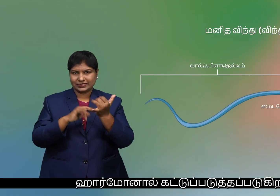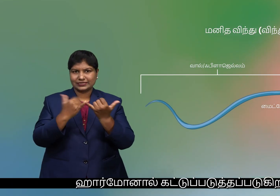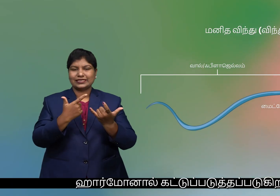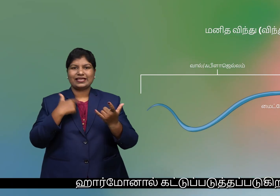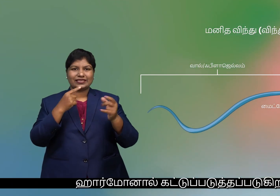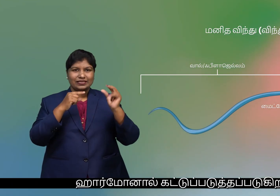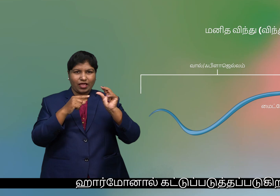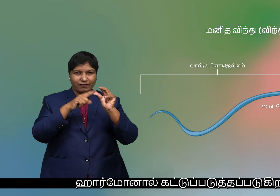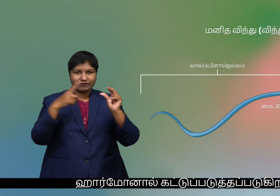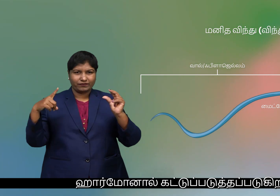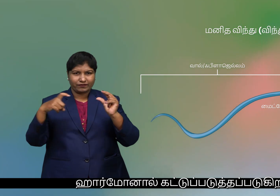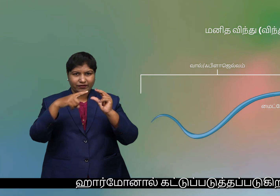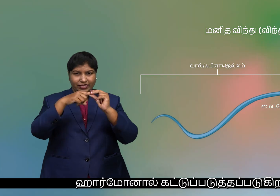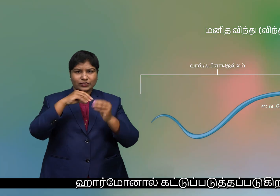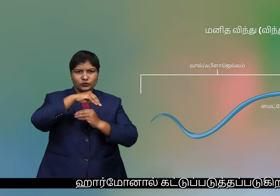கட்டுப்படுத்தப்படுகிறது.